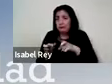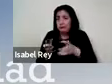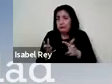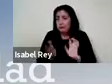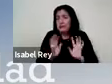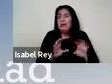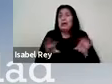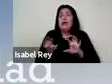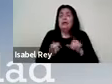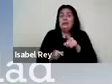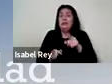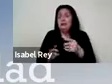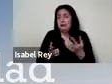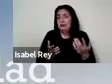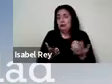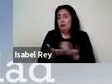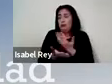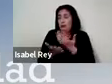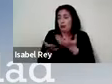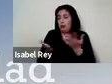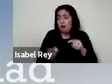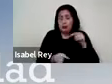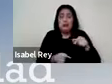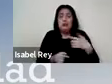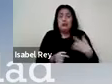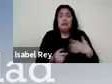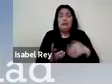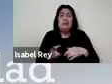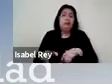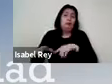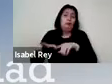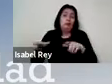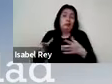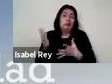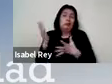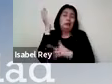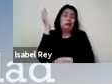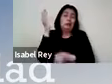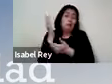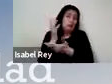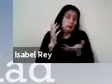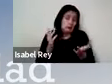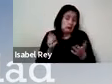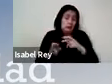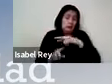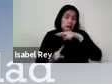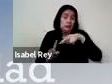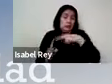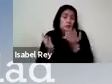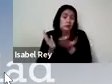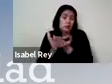hacer estas innovaciones en medio de tanta pobreza que rodea la escuela?